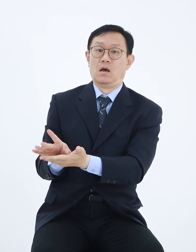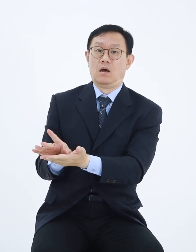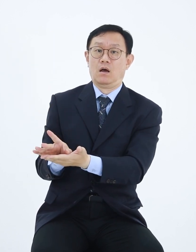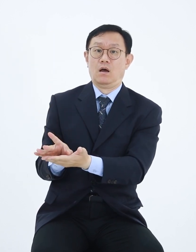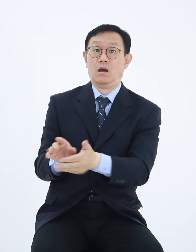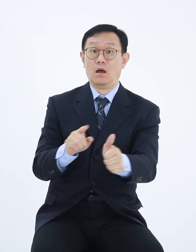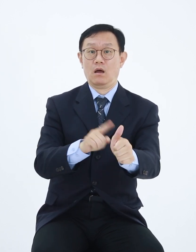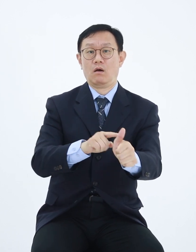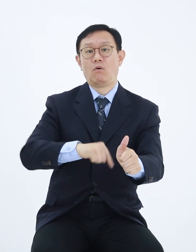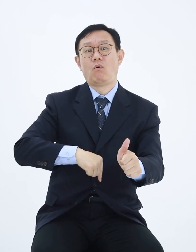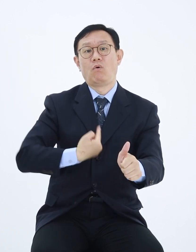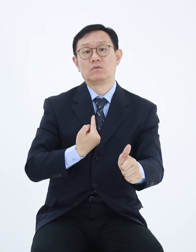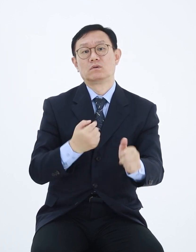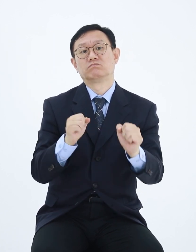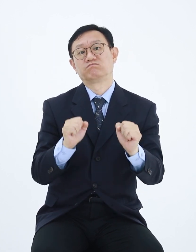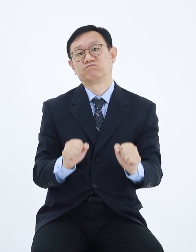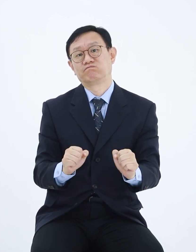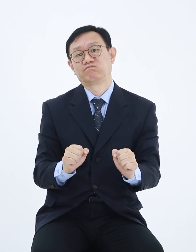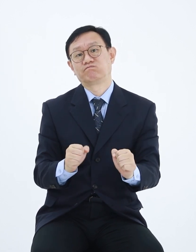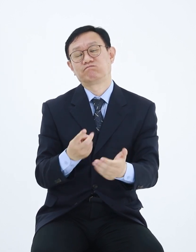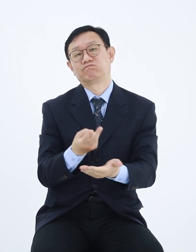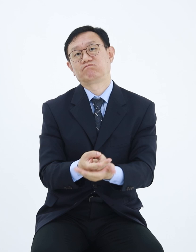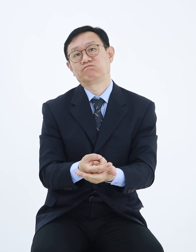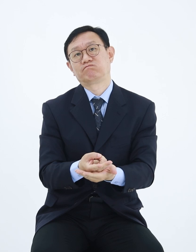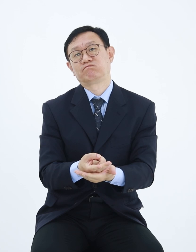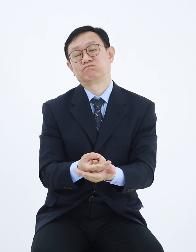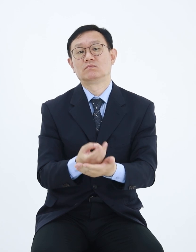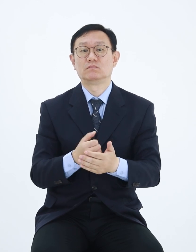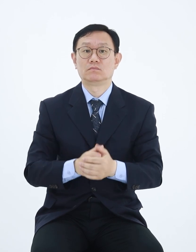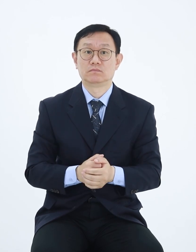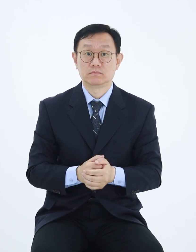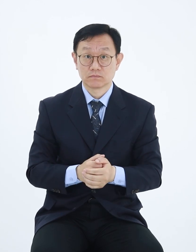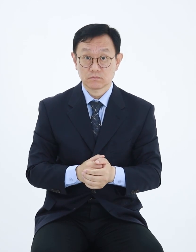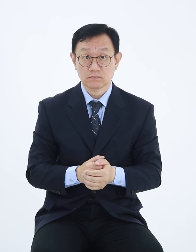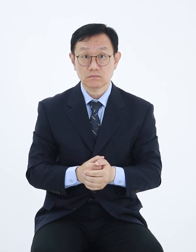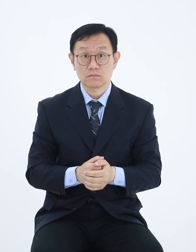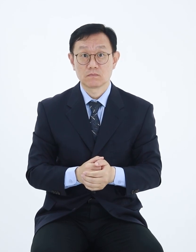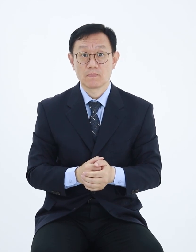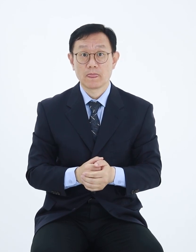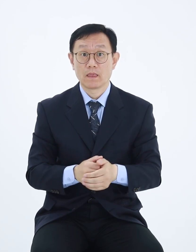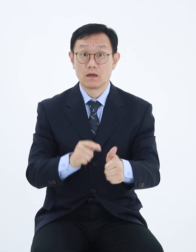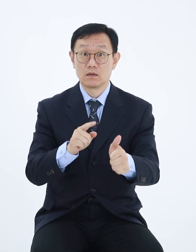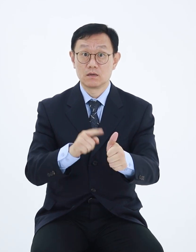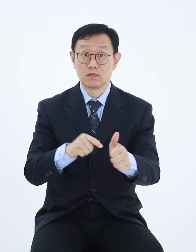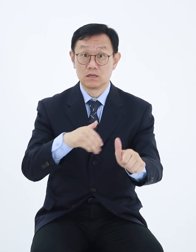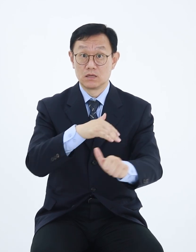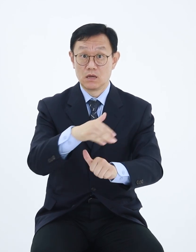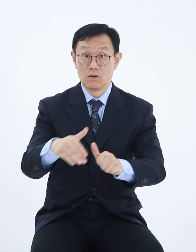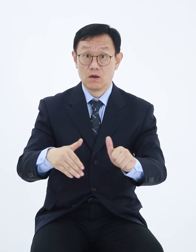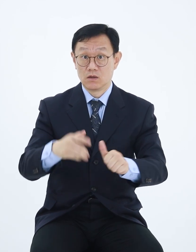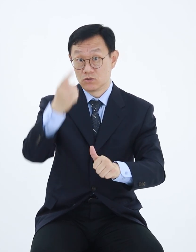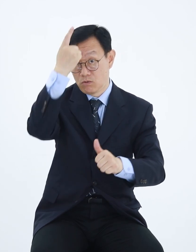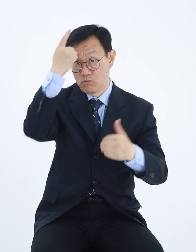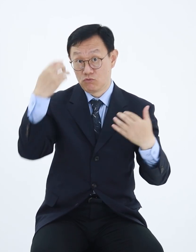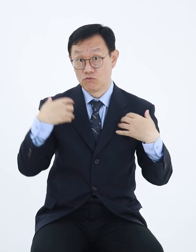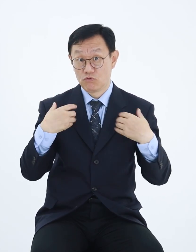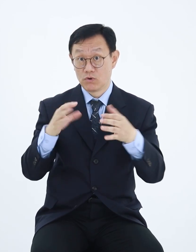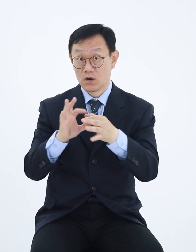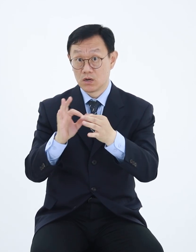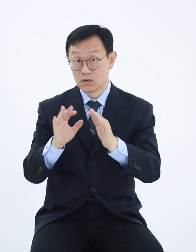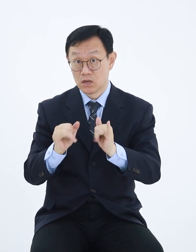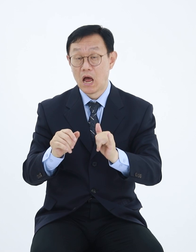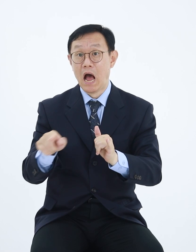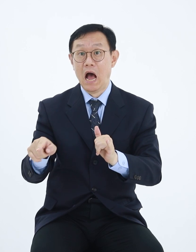홀로 남아 기저귀를 찬 채 격리 생활을 해야 했습니다. J씨의 상황이 알려지자 정부와